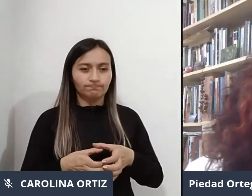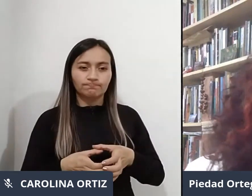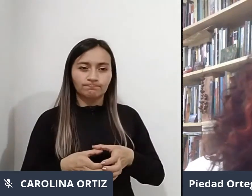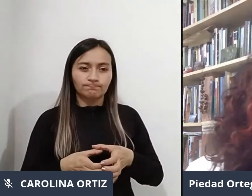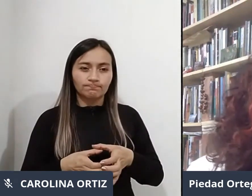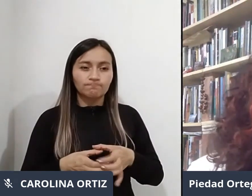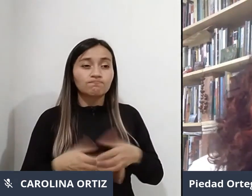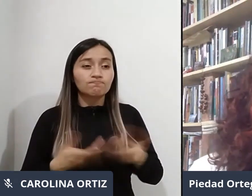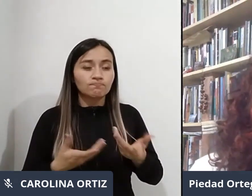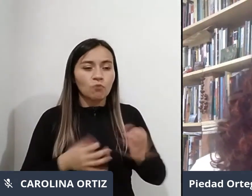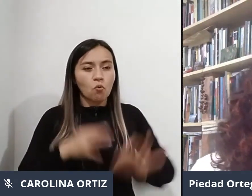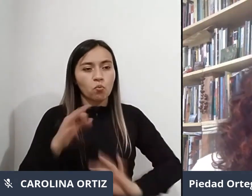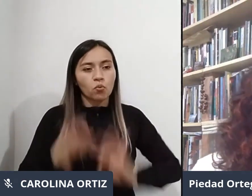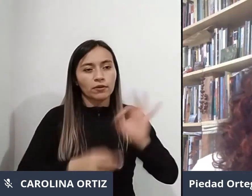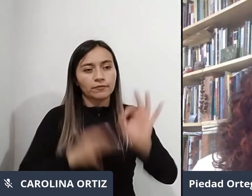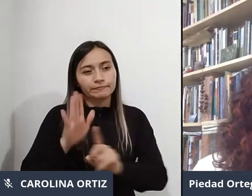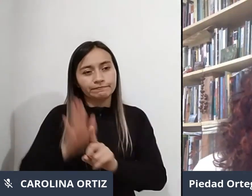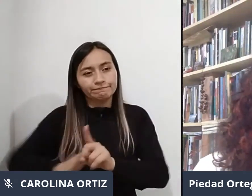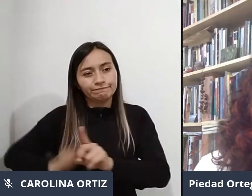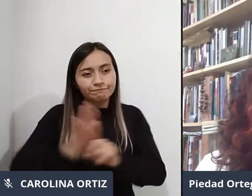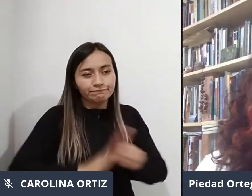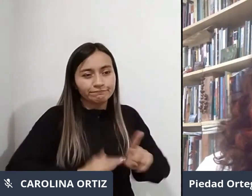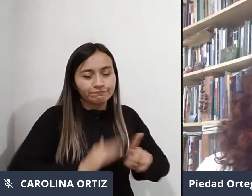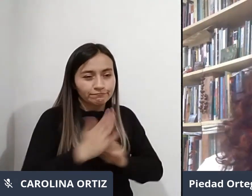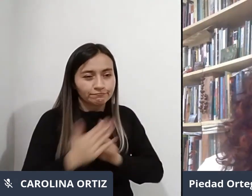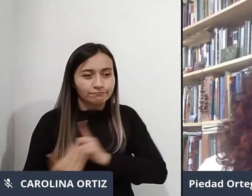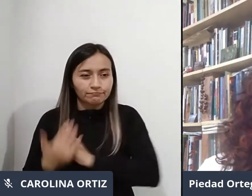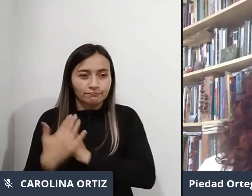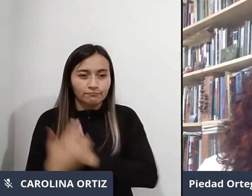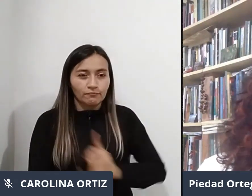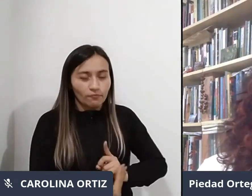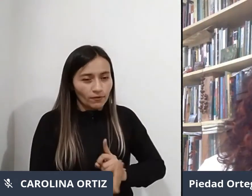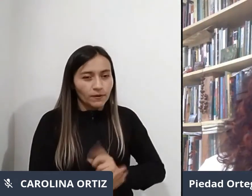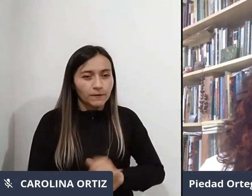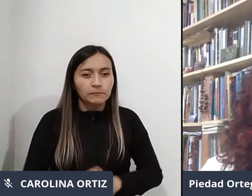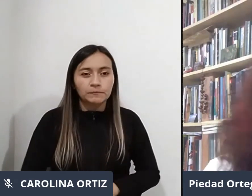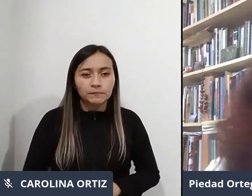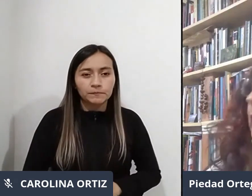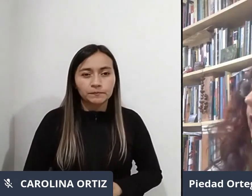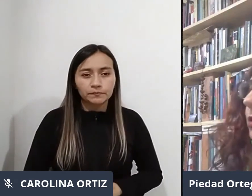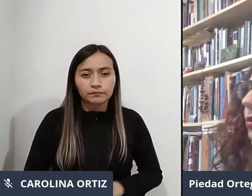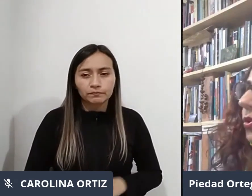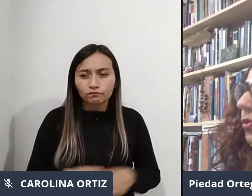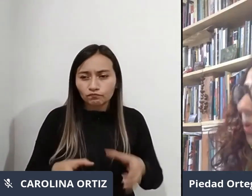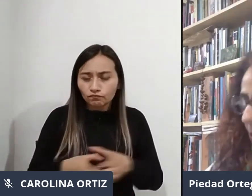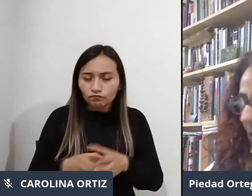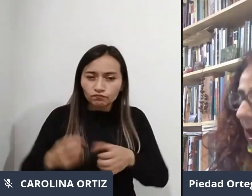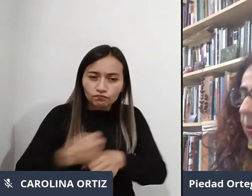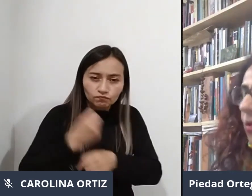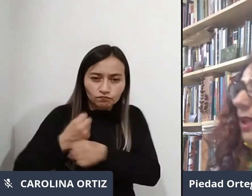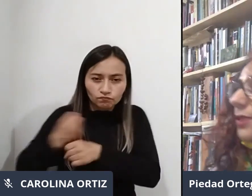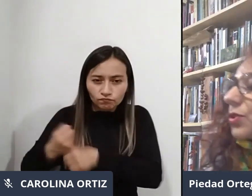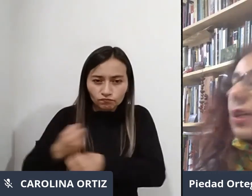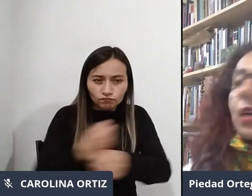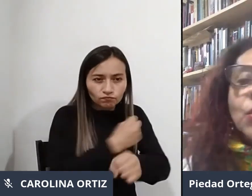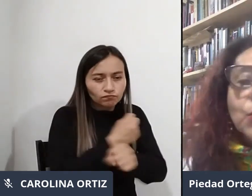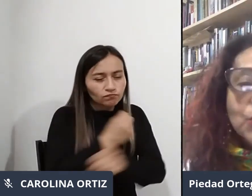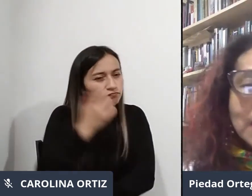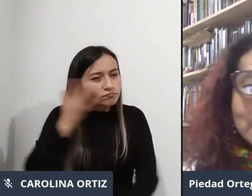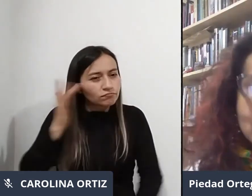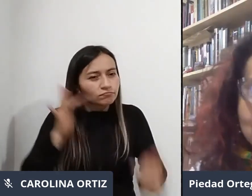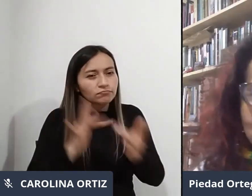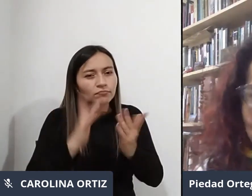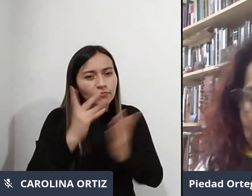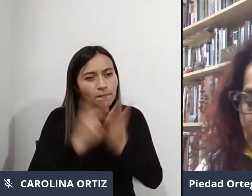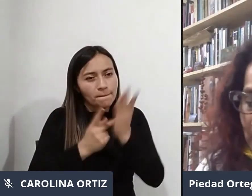y el afecto. Asumirnos con las capacidades de trabajar en colectivo en torno a proyectos